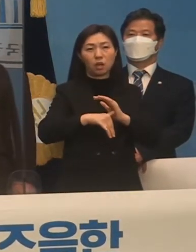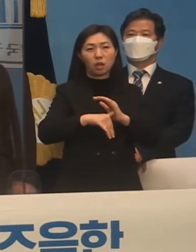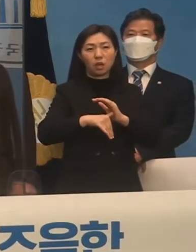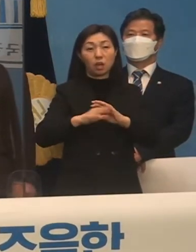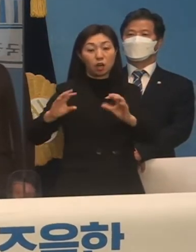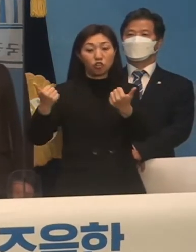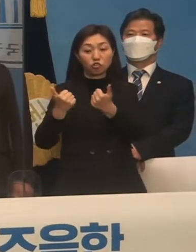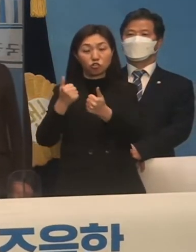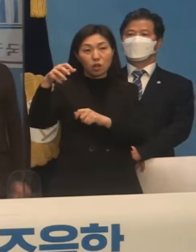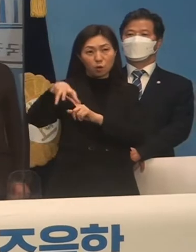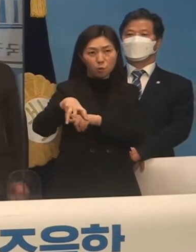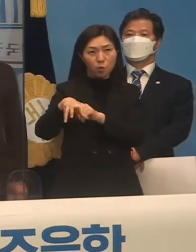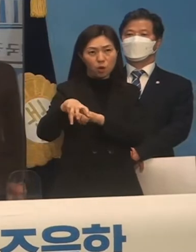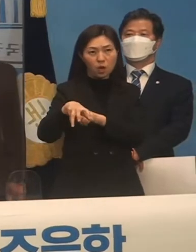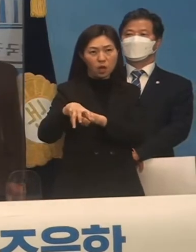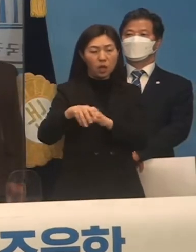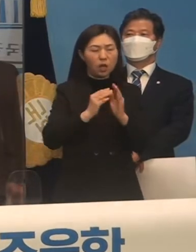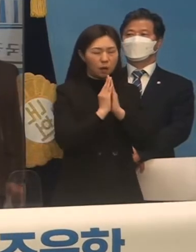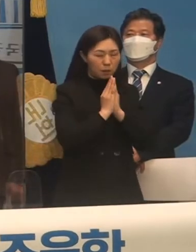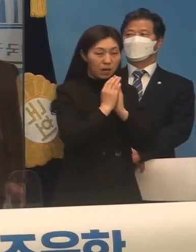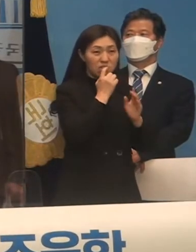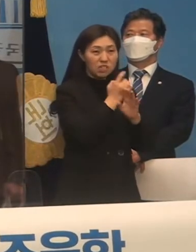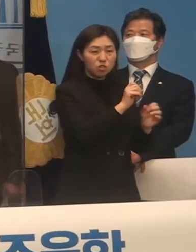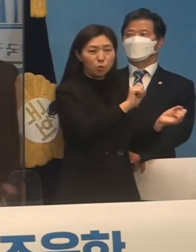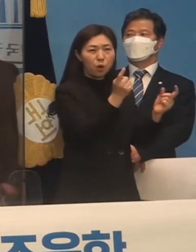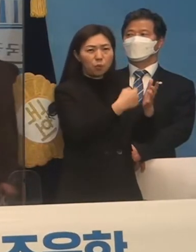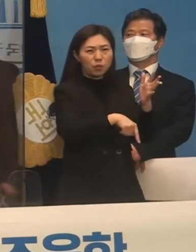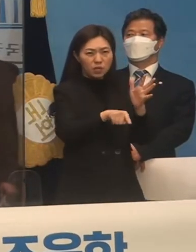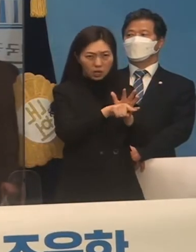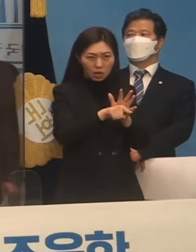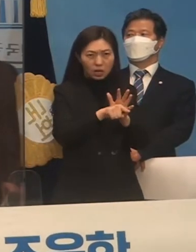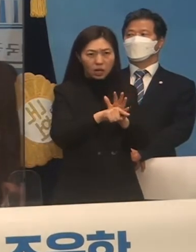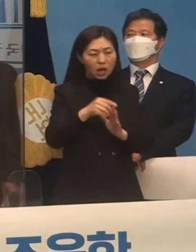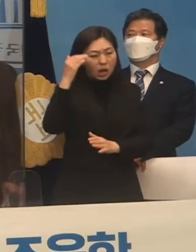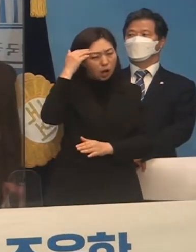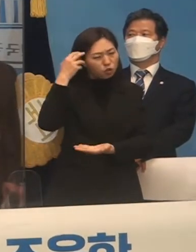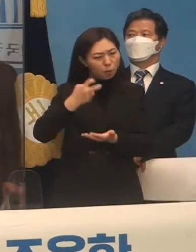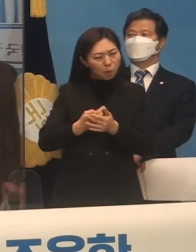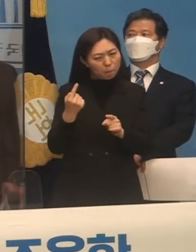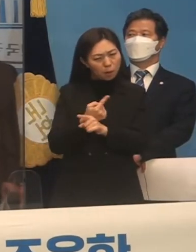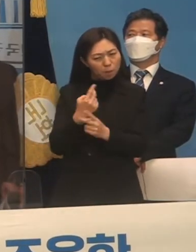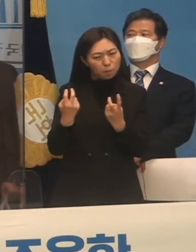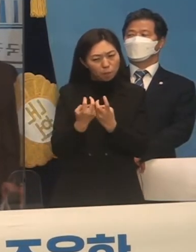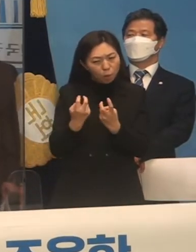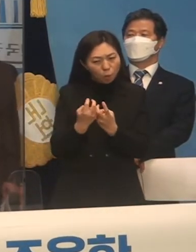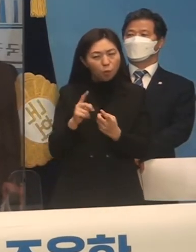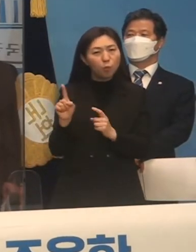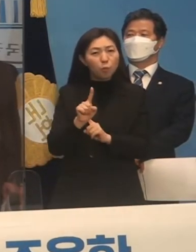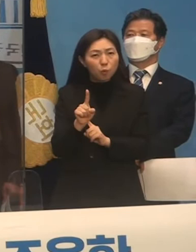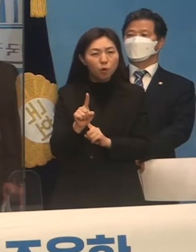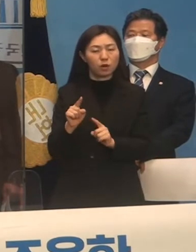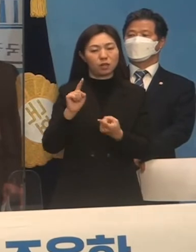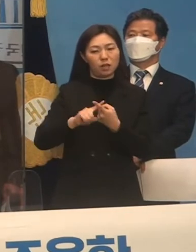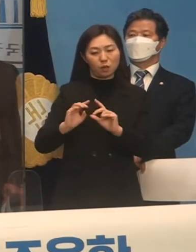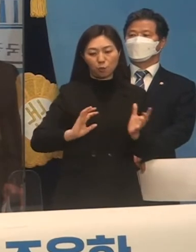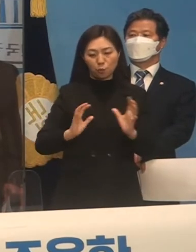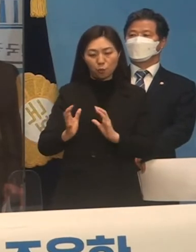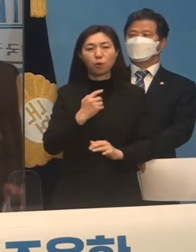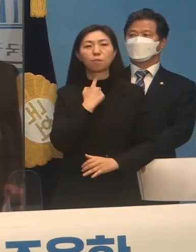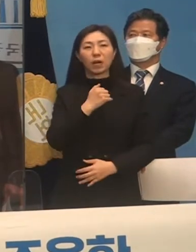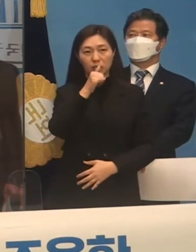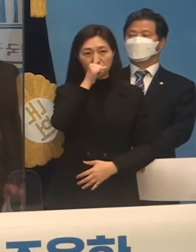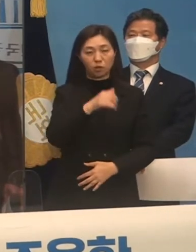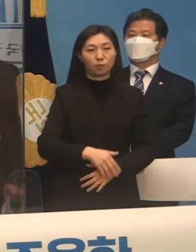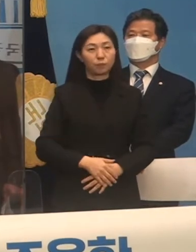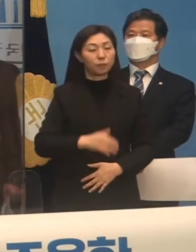한국에서의 법과 제도를 개선할 수 있을지에 대한 토론도 열었었습니다. 오늘 이렇게 많은 의원님들 계신데